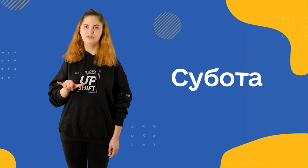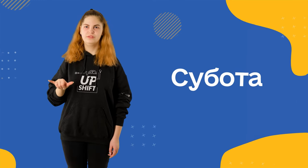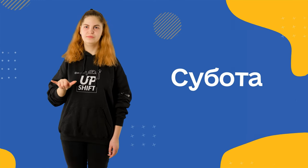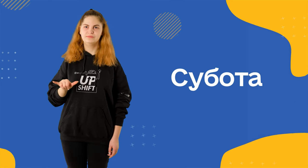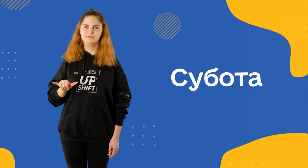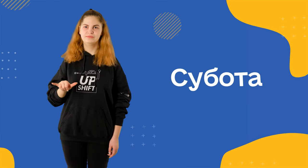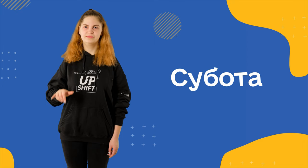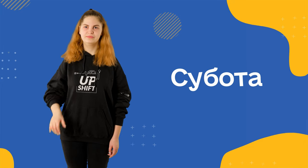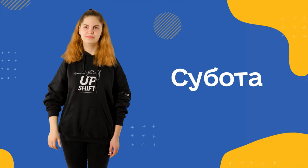Субота.